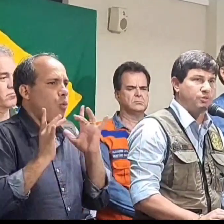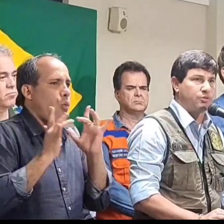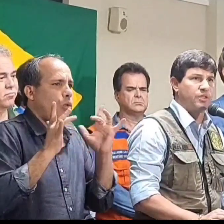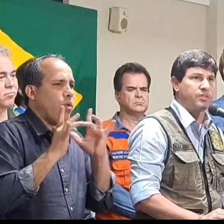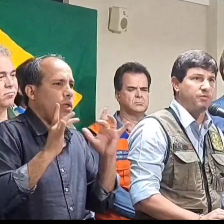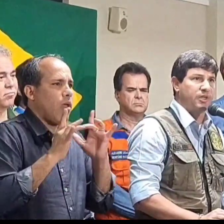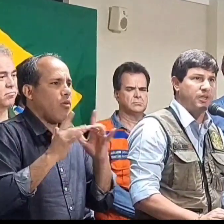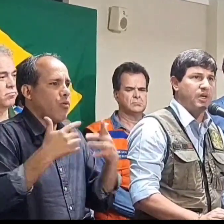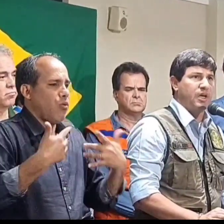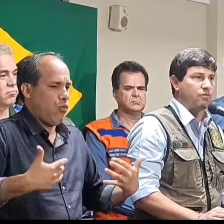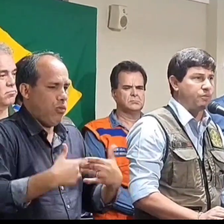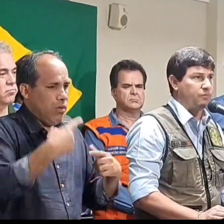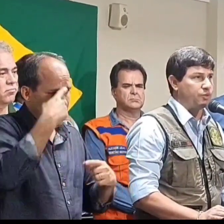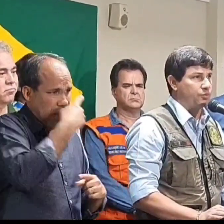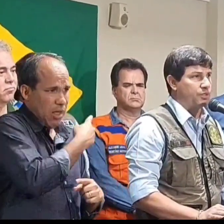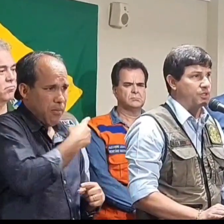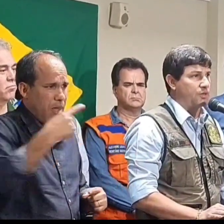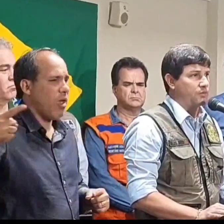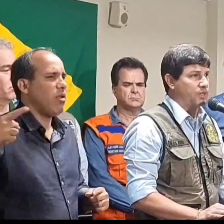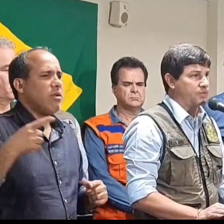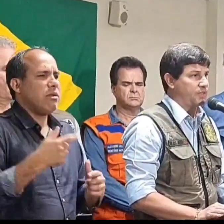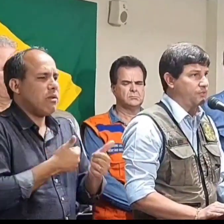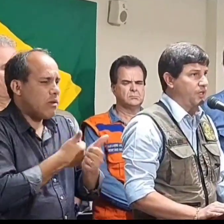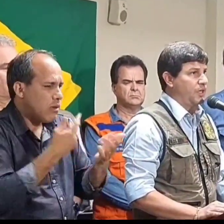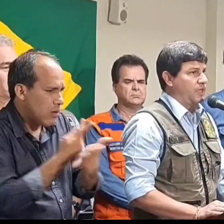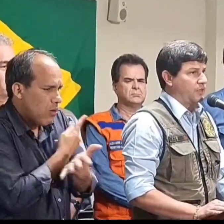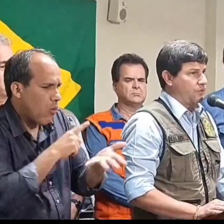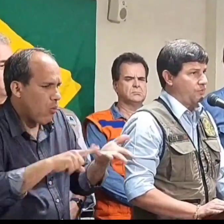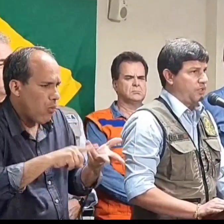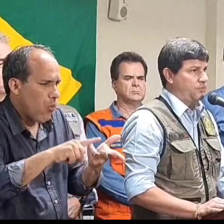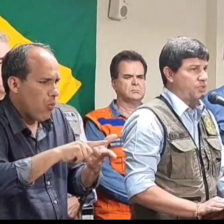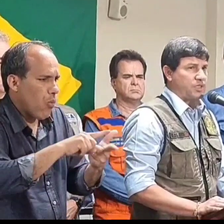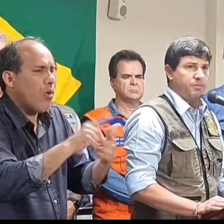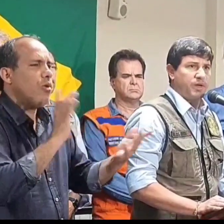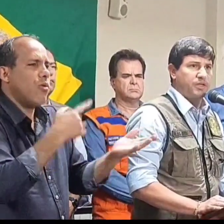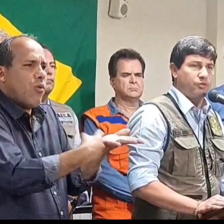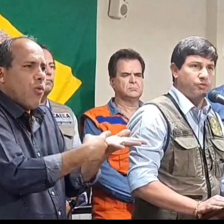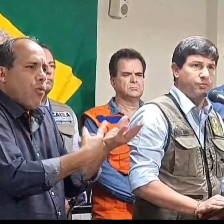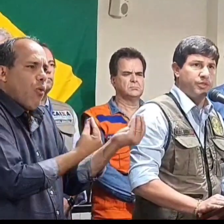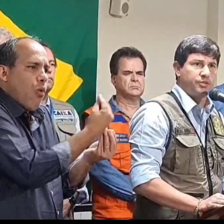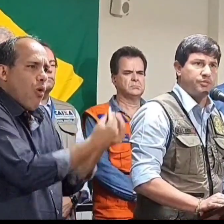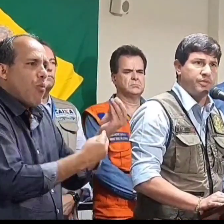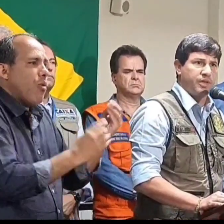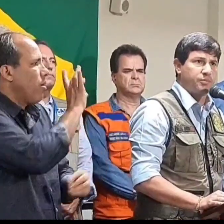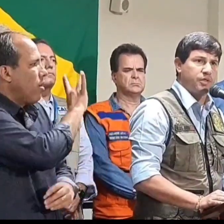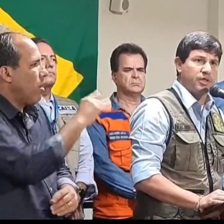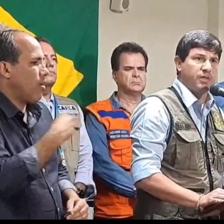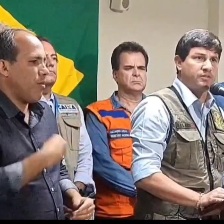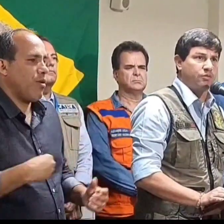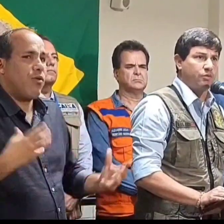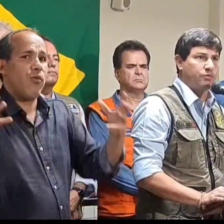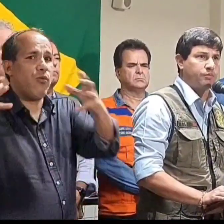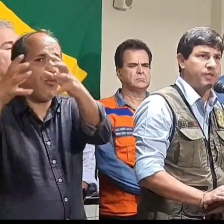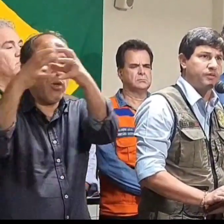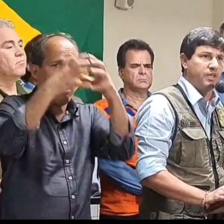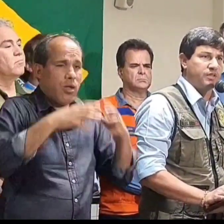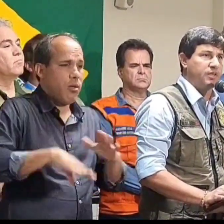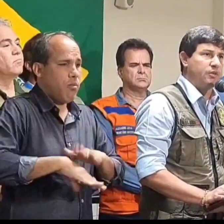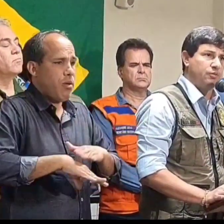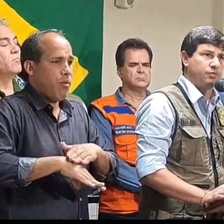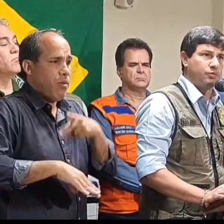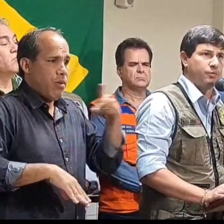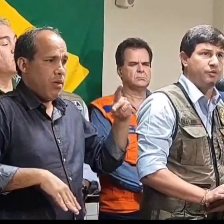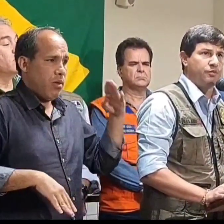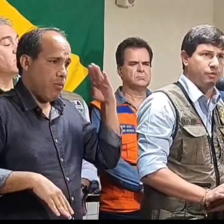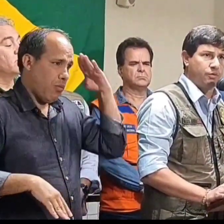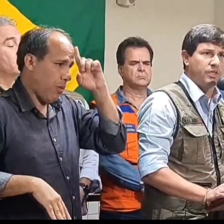Machado durante toda a semana. Acompanhamos tudo o que estava acontecendo. Combinamos aqui para que todos os ministros viessem com determinação do nosso presidente